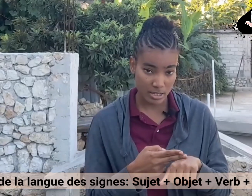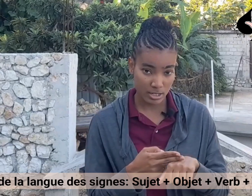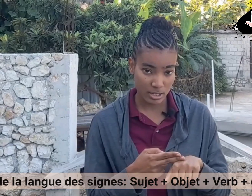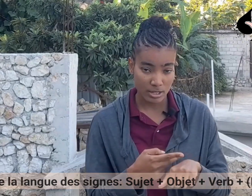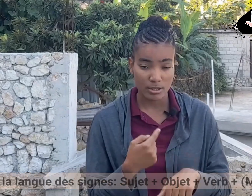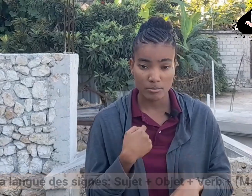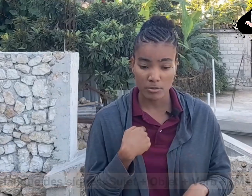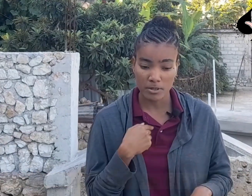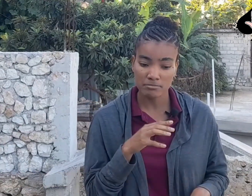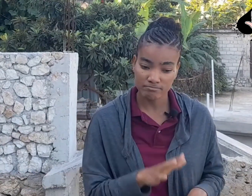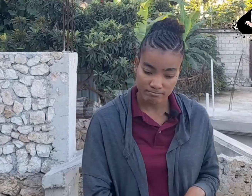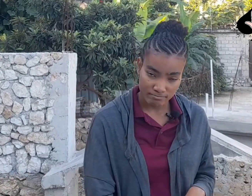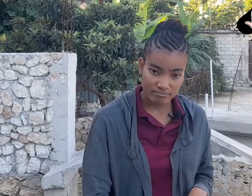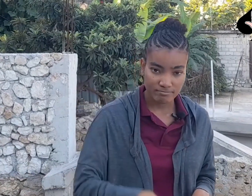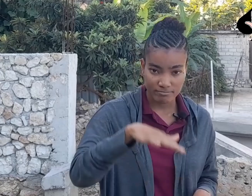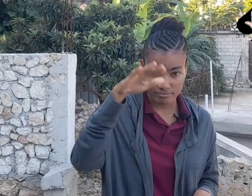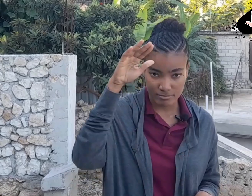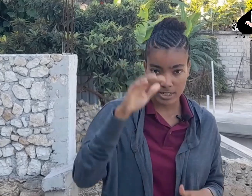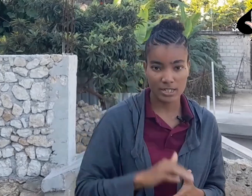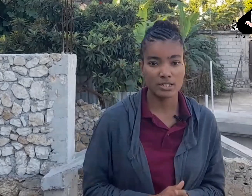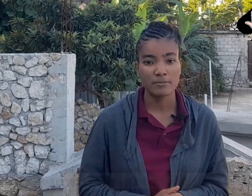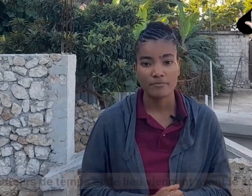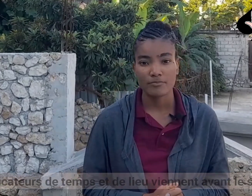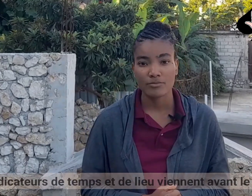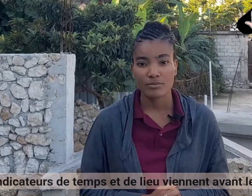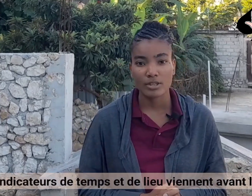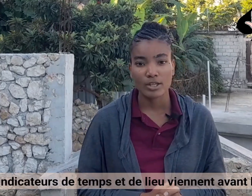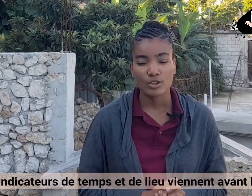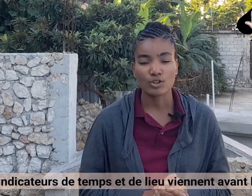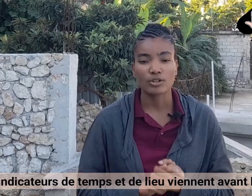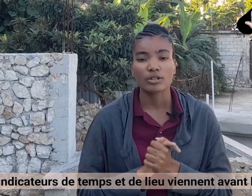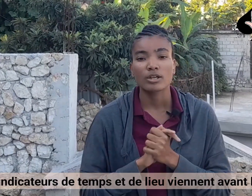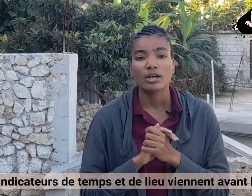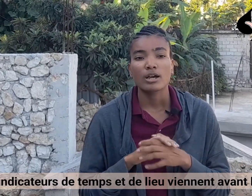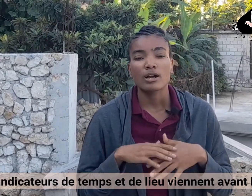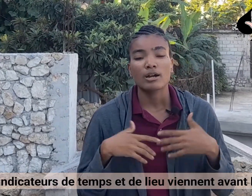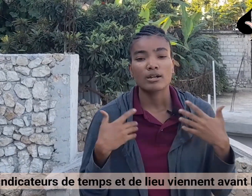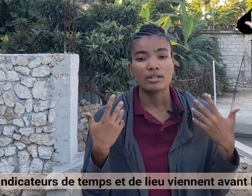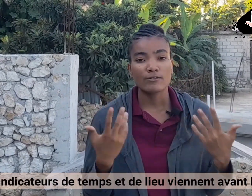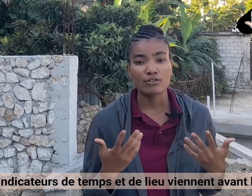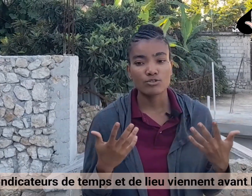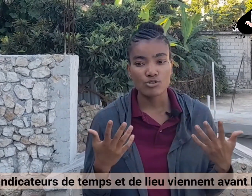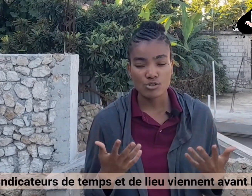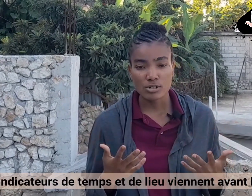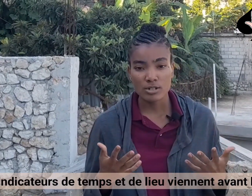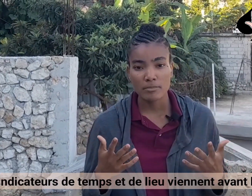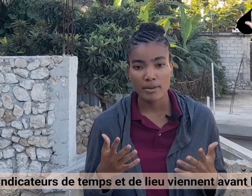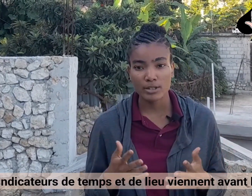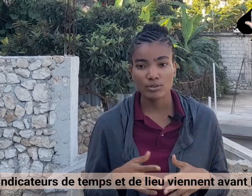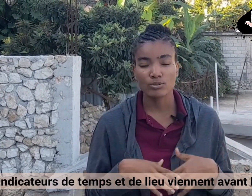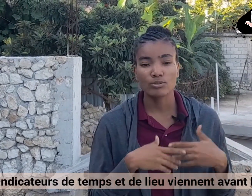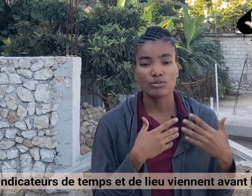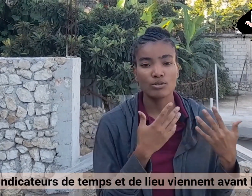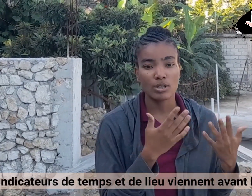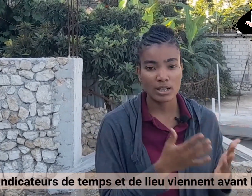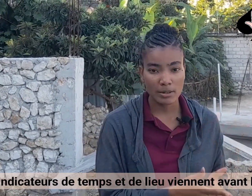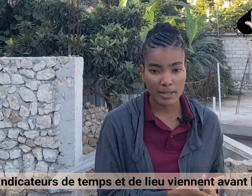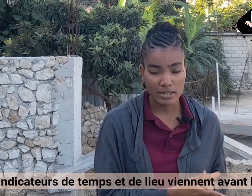Haïti, moi-même, grandi. Donc, il faut toujours mettre